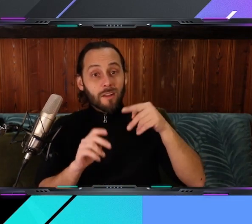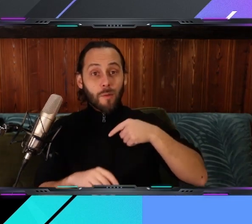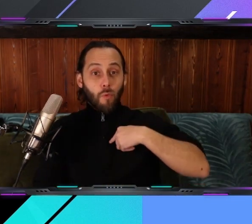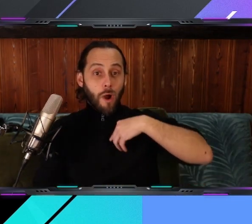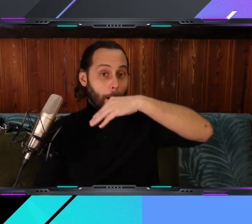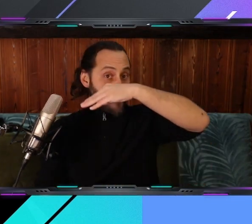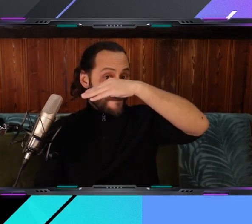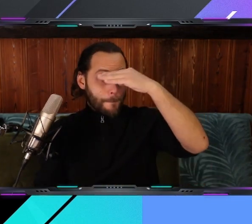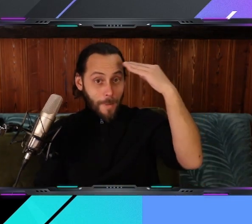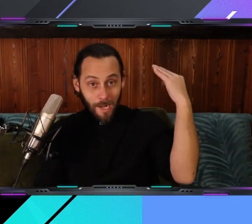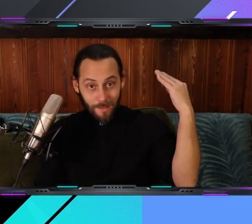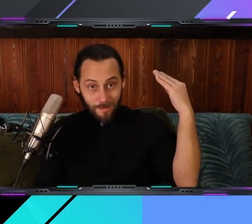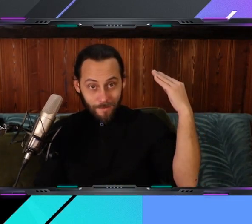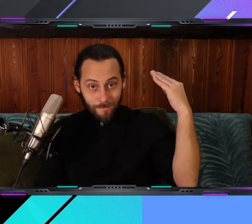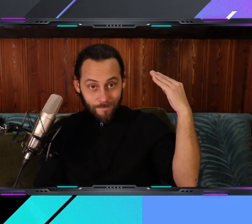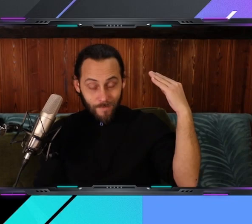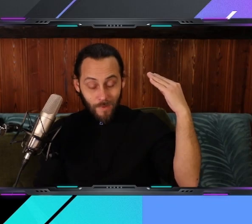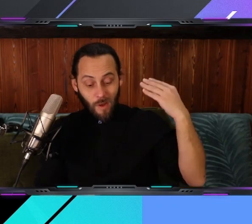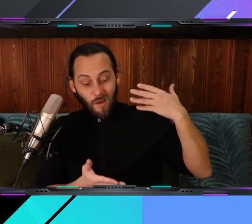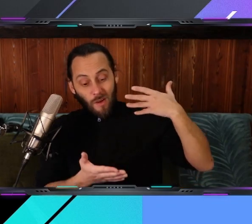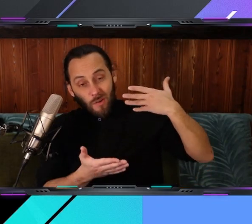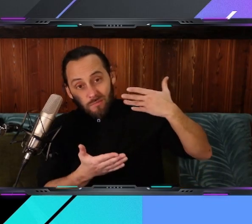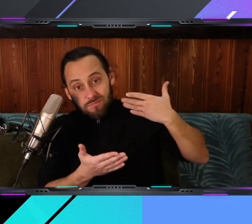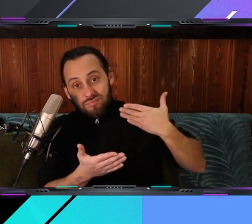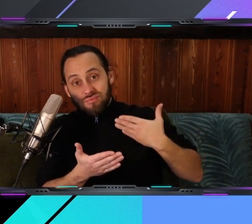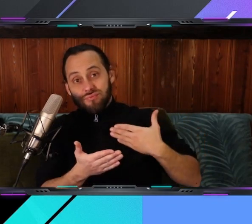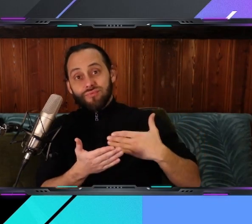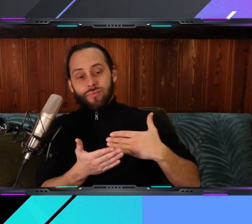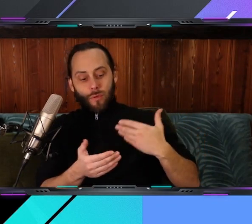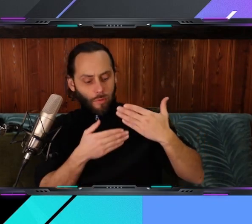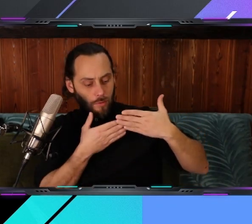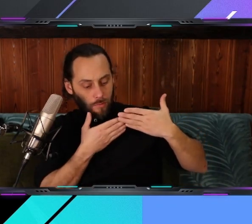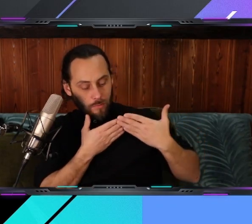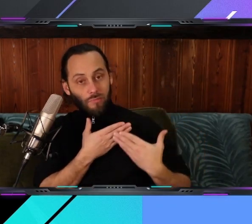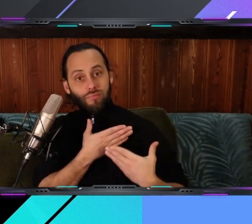hôpital, moi, malade.